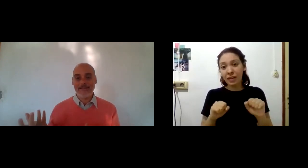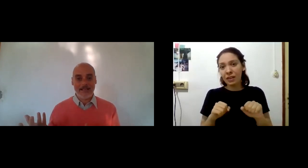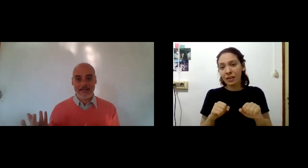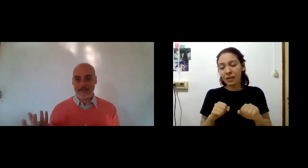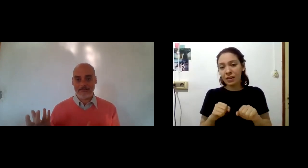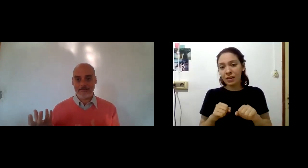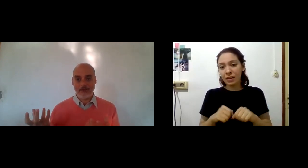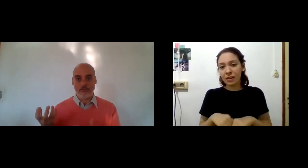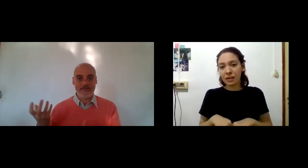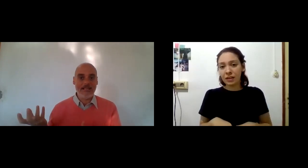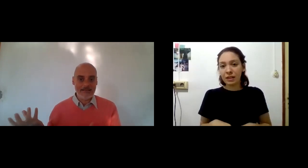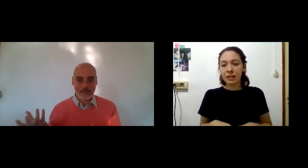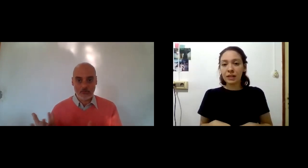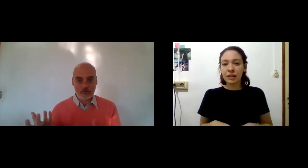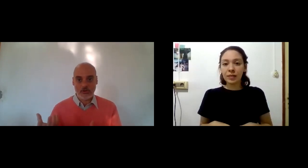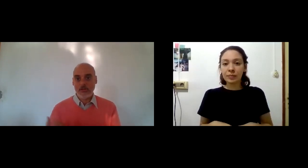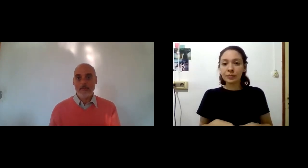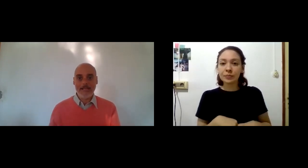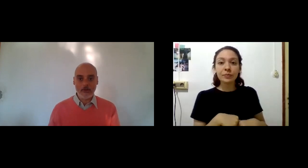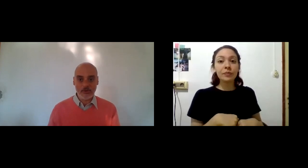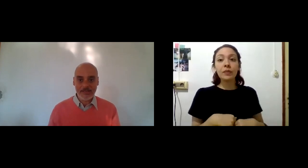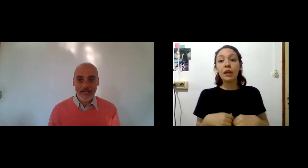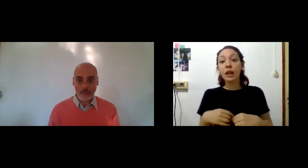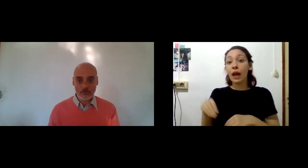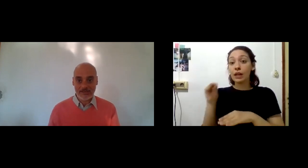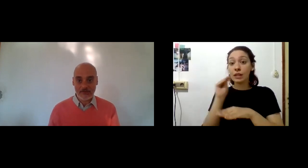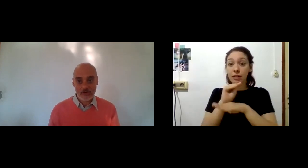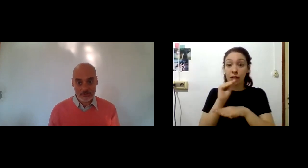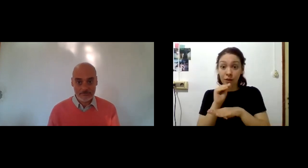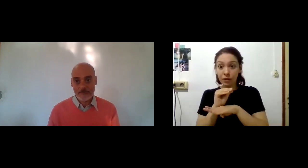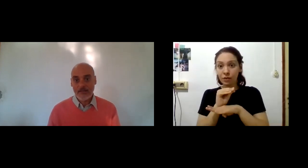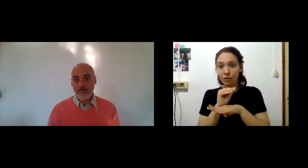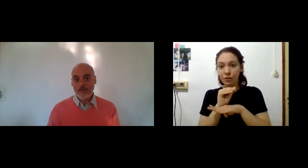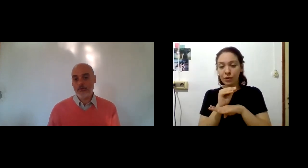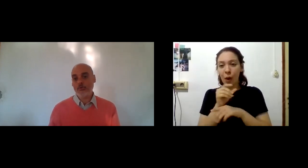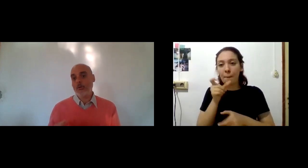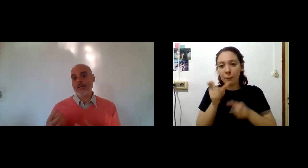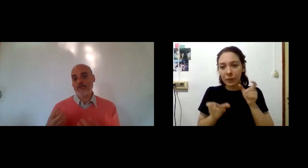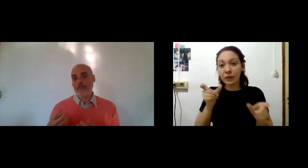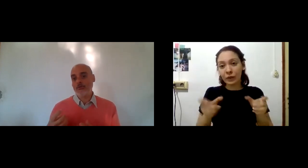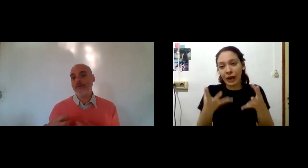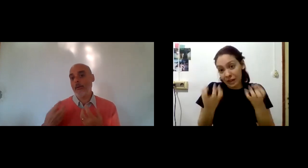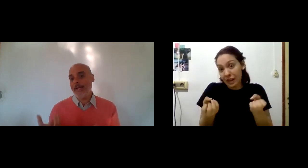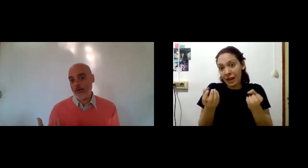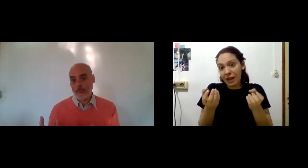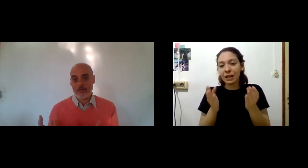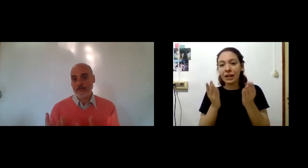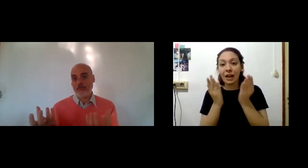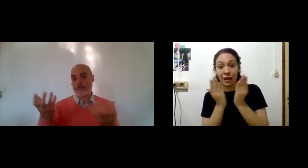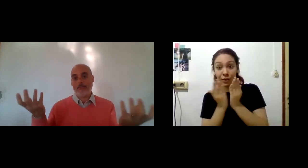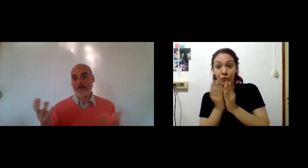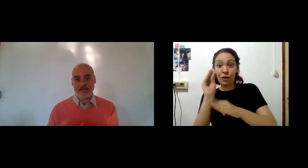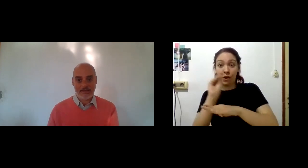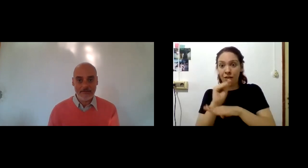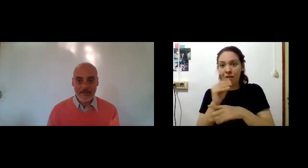curso extraoficial, diríamos, un curso para la comunidad, es un curso de extensión, no es un curso como que nos estemos obligados a darlo, por lo tanto